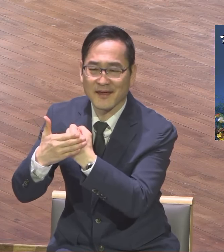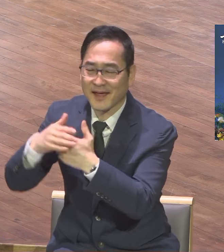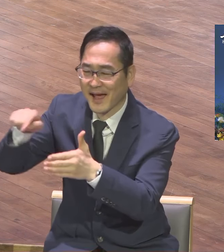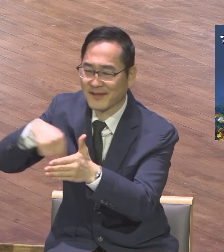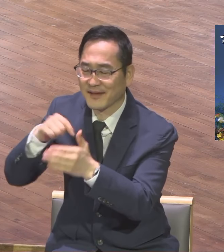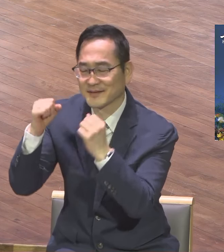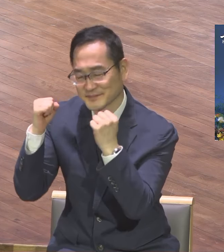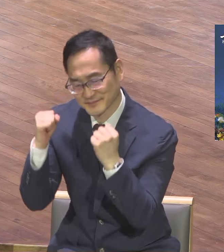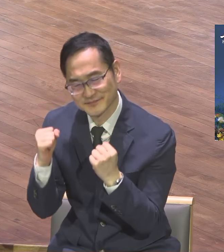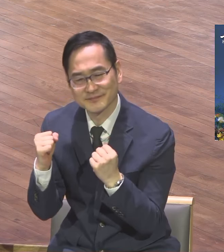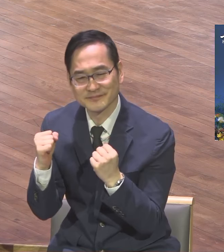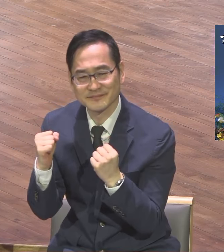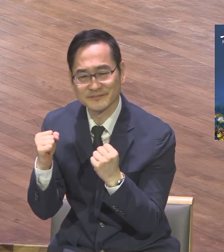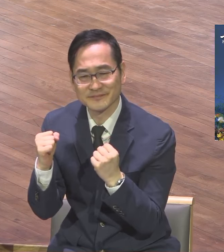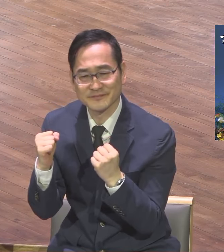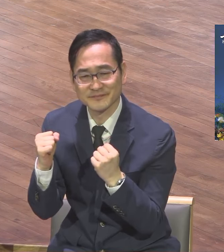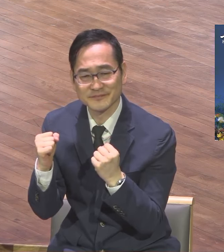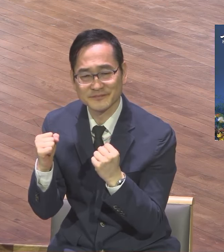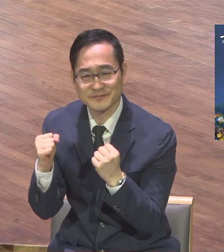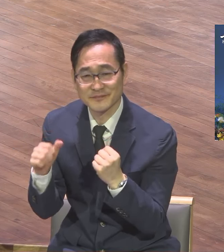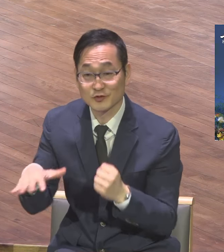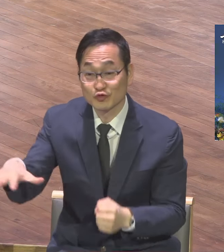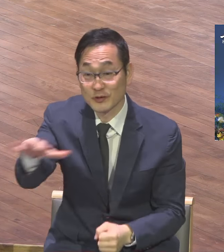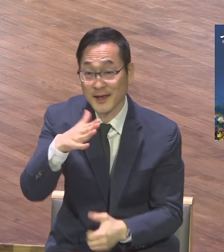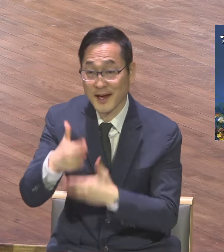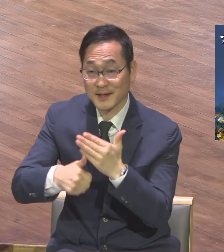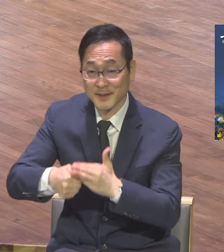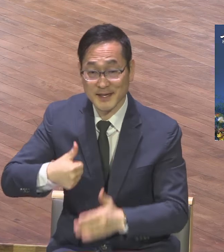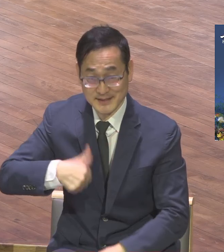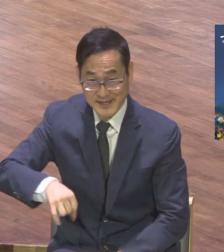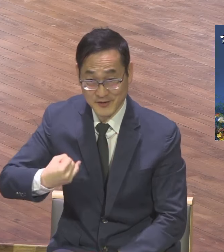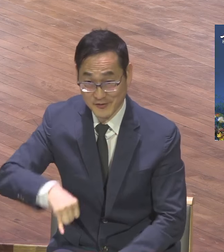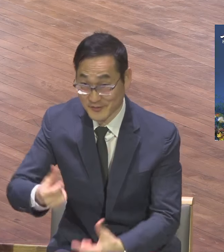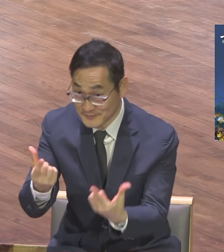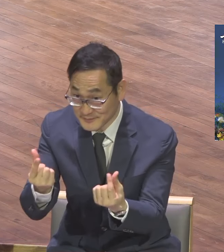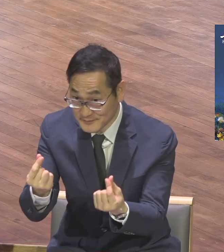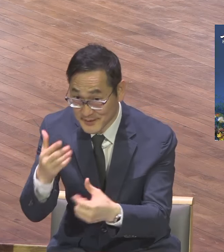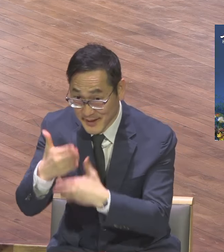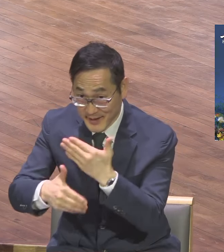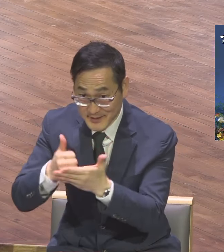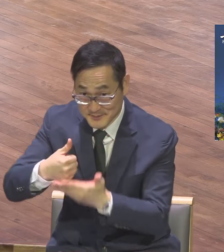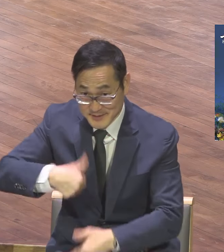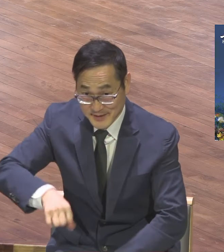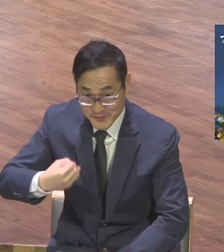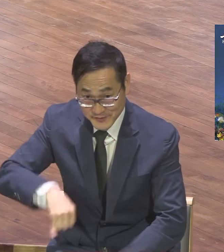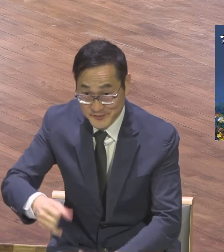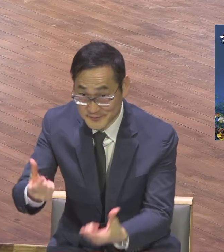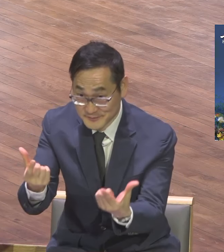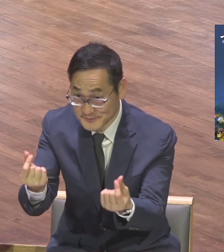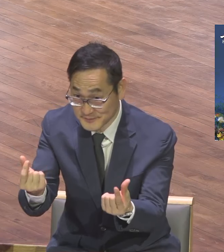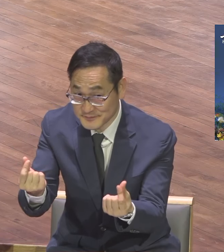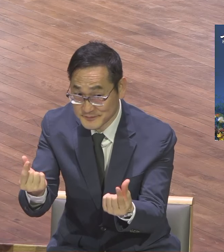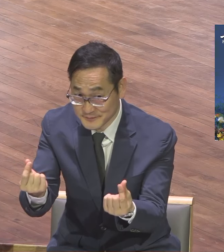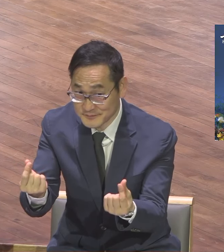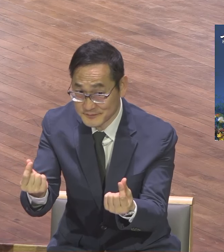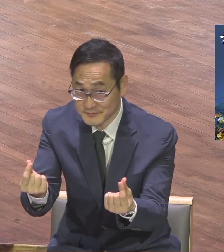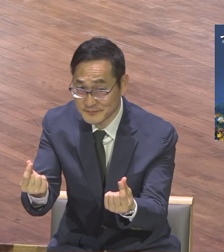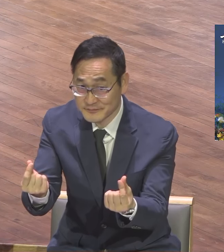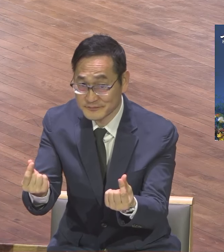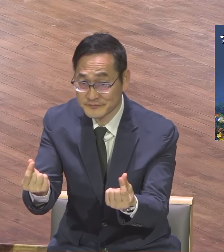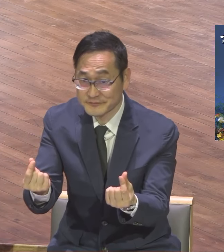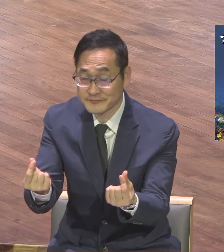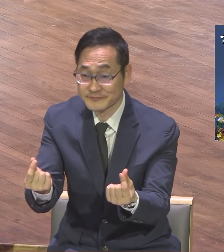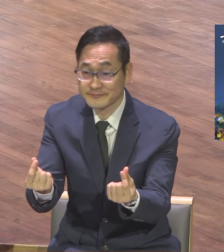우리는 누가 뭐라고 해도 누구요? 우리는 하나님 자녀예요. 맞습니까? 우리는 하나님의